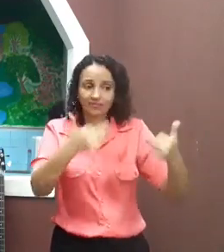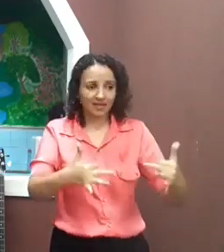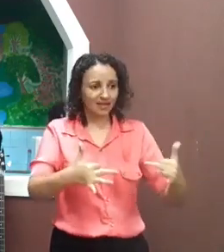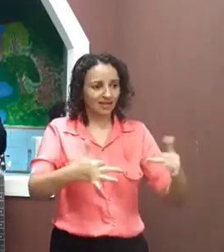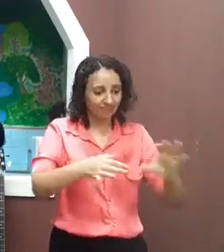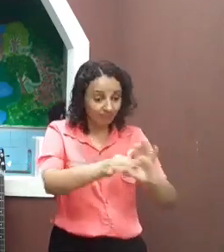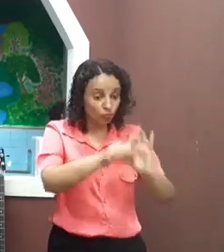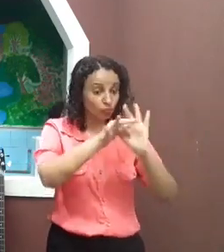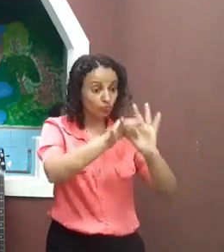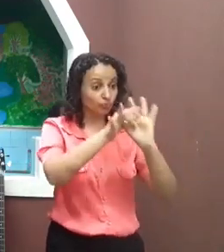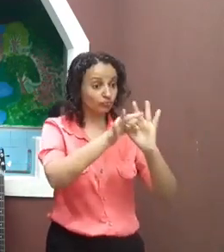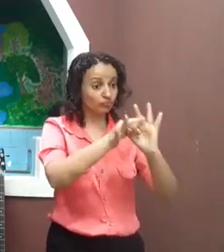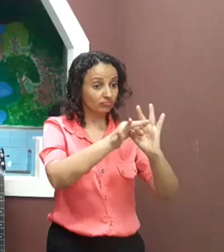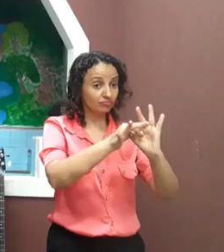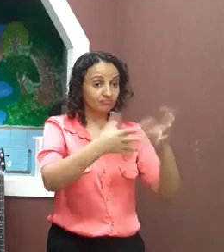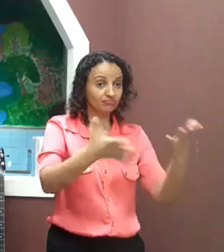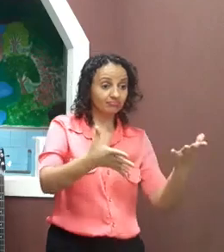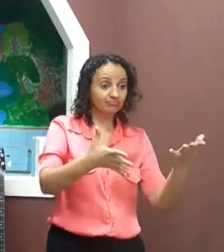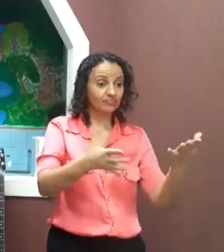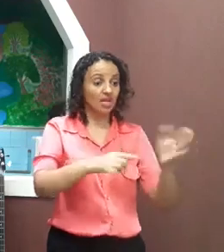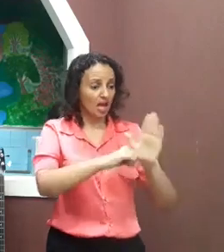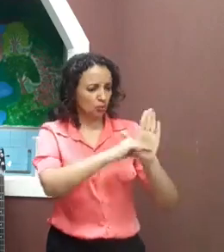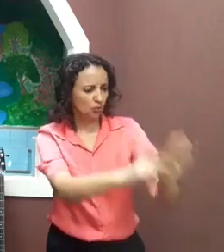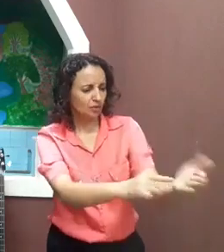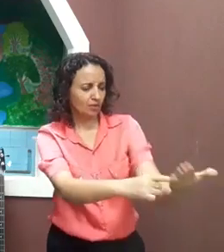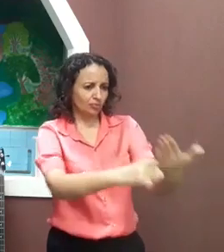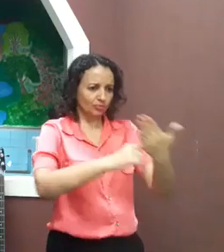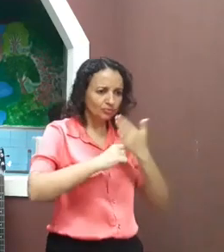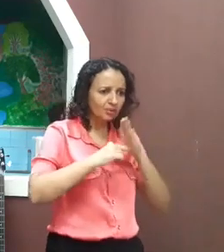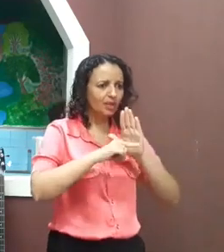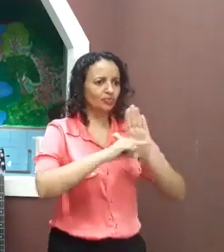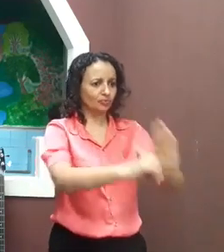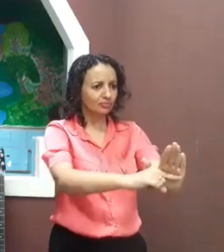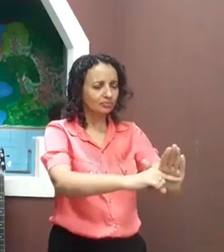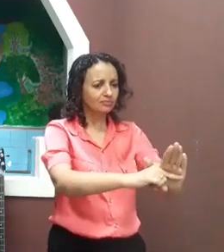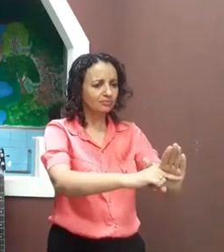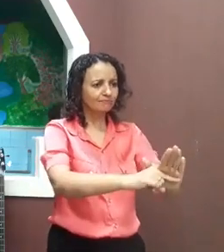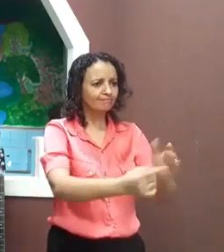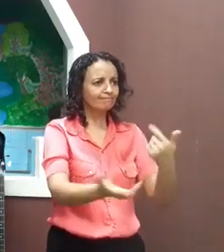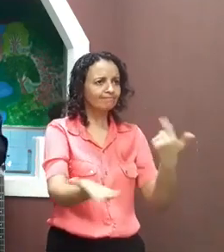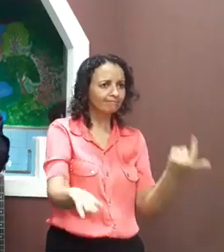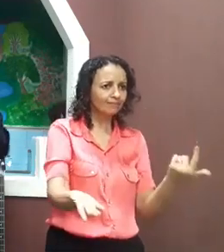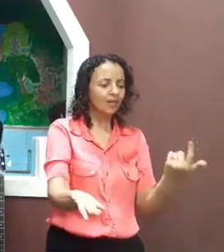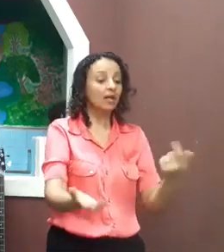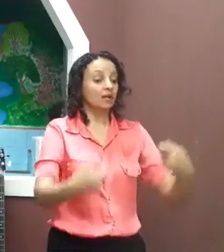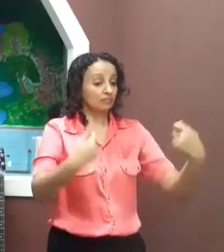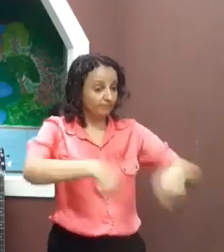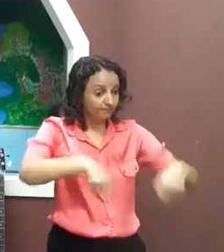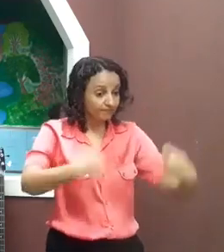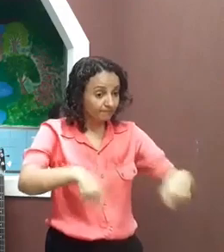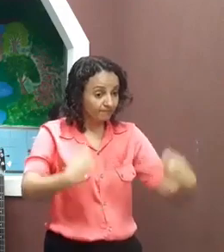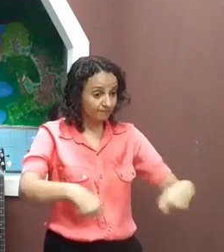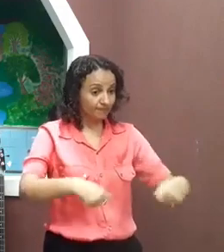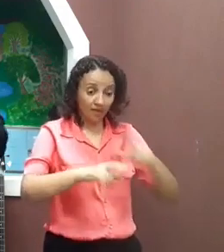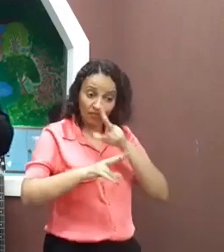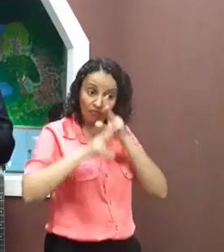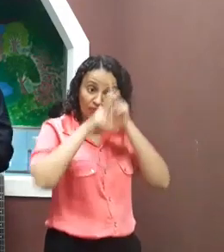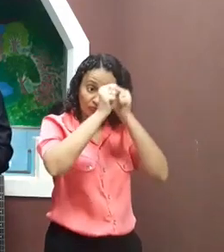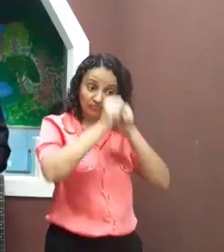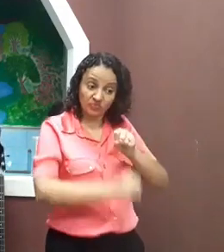comunhão, da ajuda mútua, você está indefeso. Entenda uma